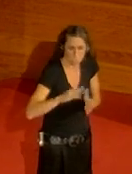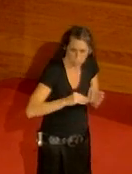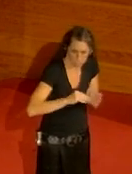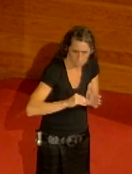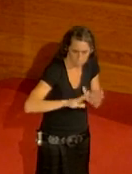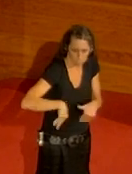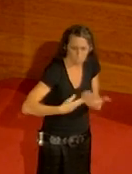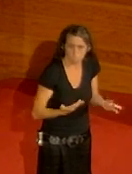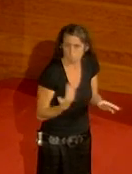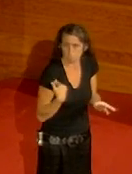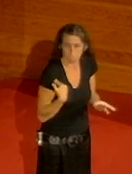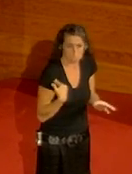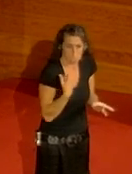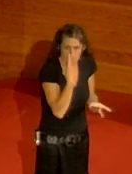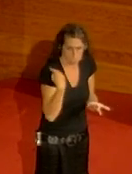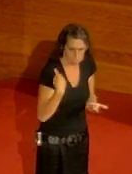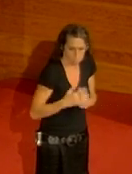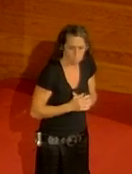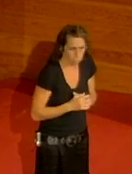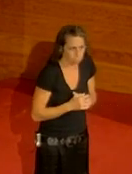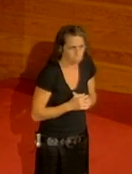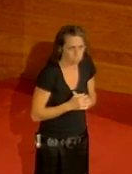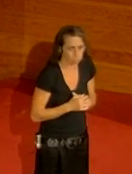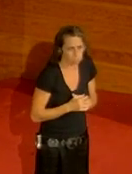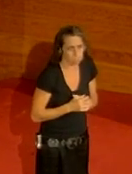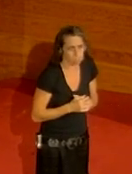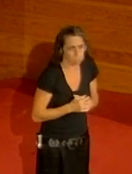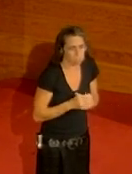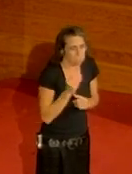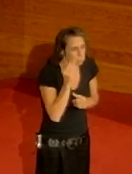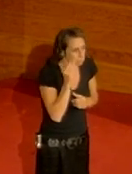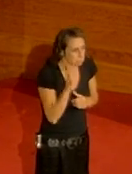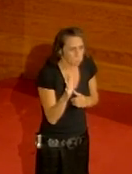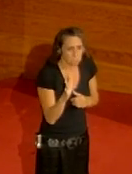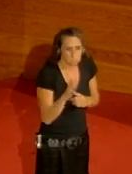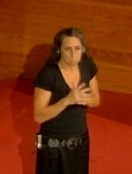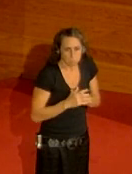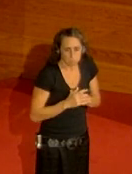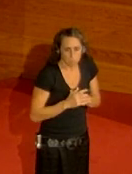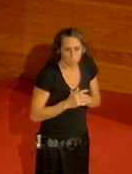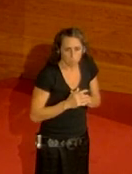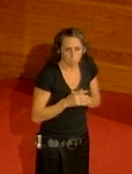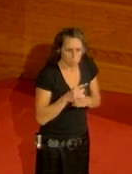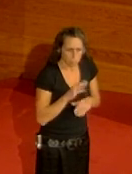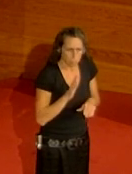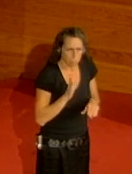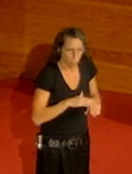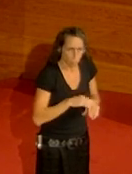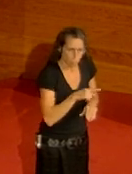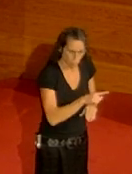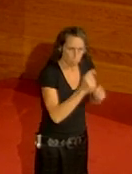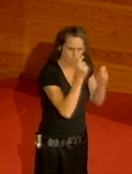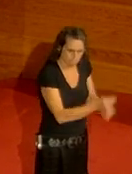última fue el año pasado creo que fue declarado culpable por